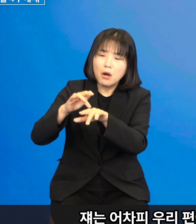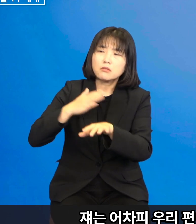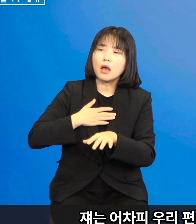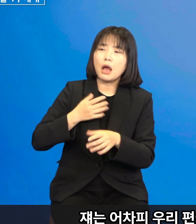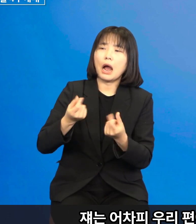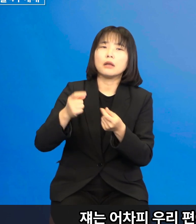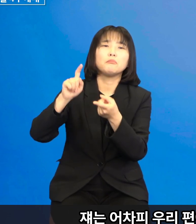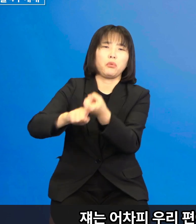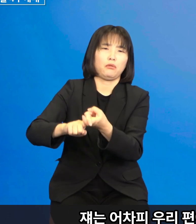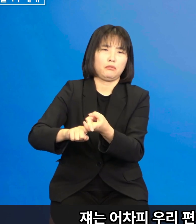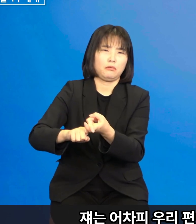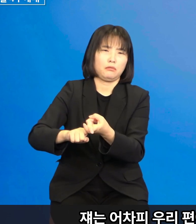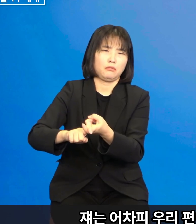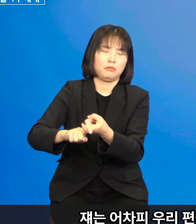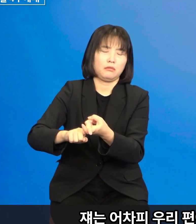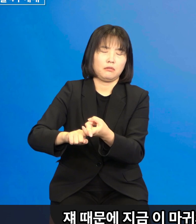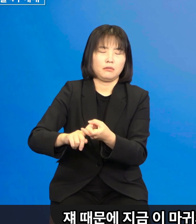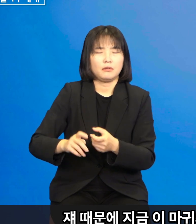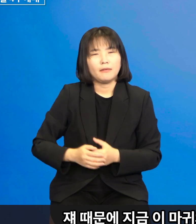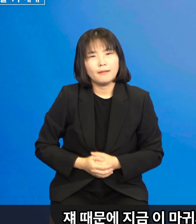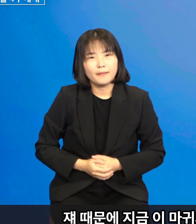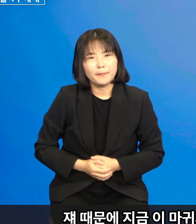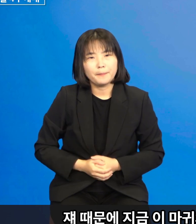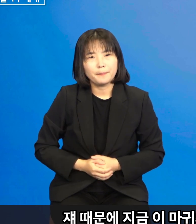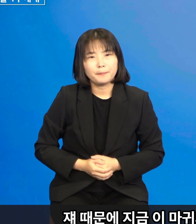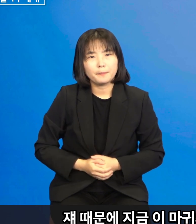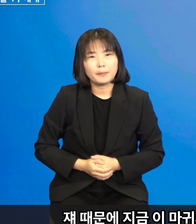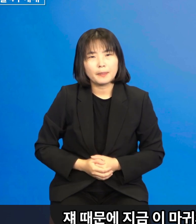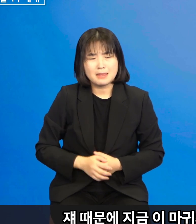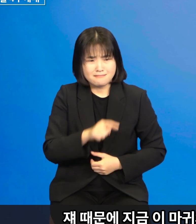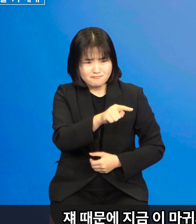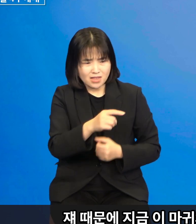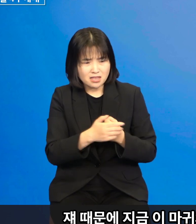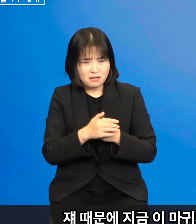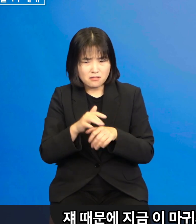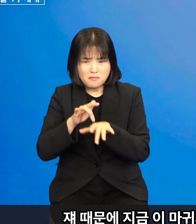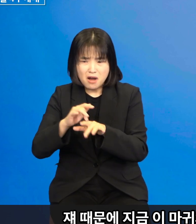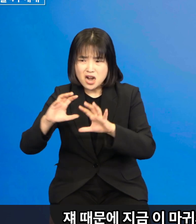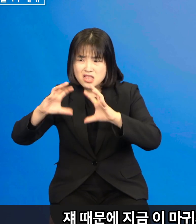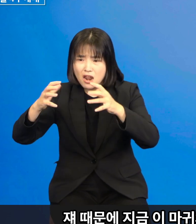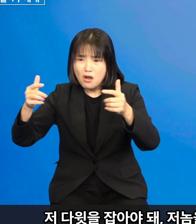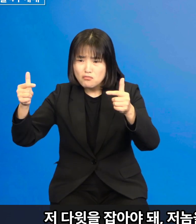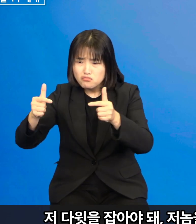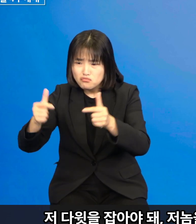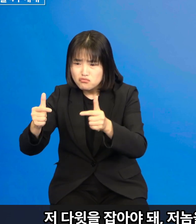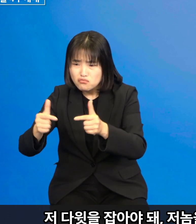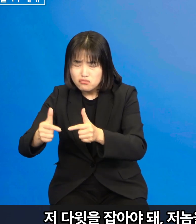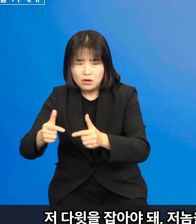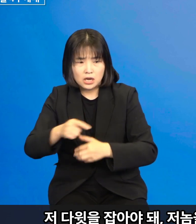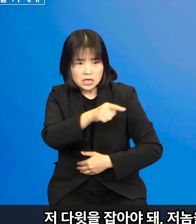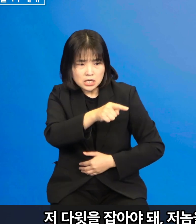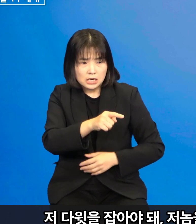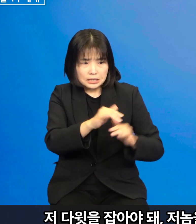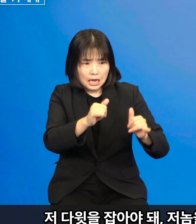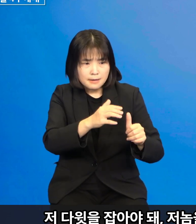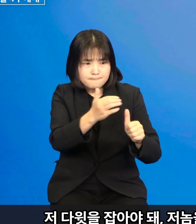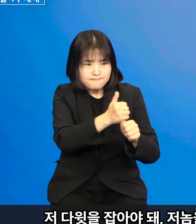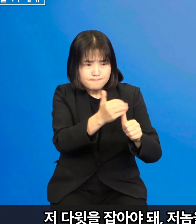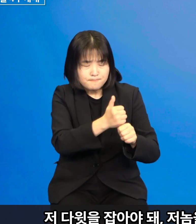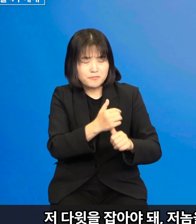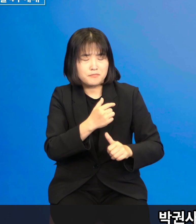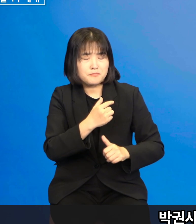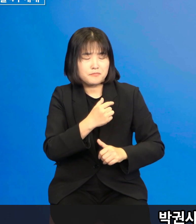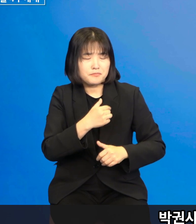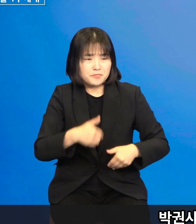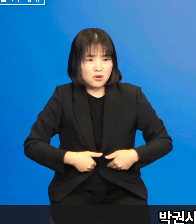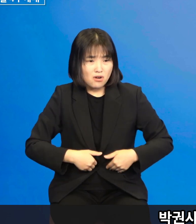내버려둬. 그게 아니고 쟤 때문에 지금 이 마귀의 나라가 점점 줄어들고 있어. 저 다윗을 잡아야 돼, 저놈을 잡아야 돼, 김지사를